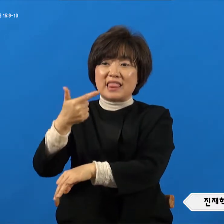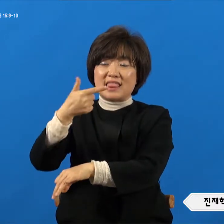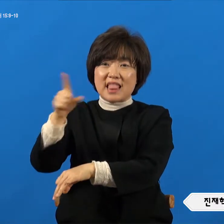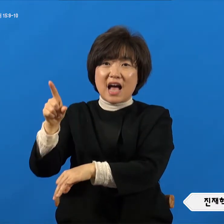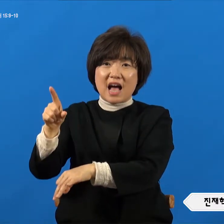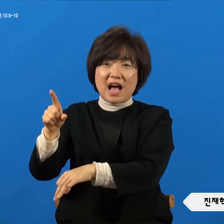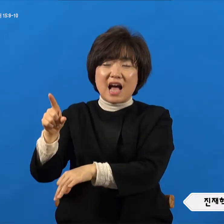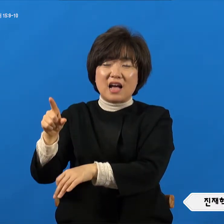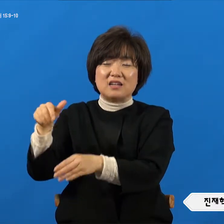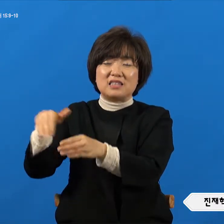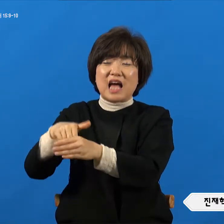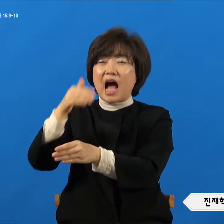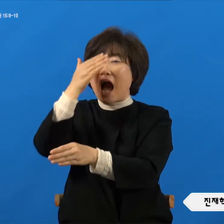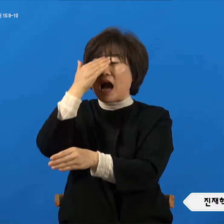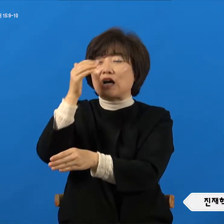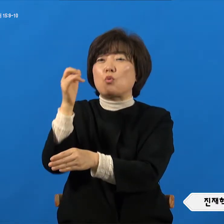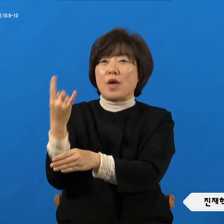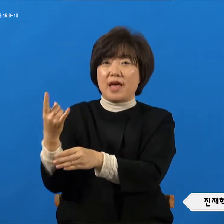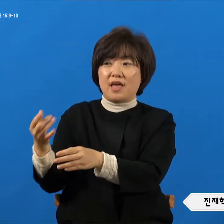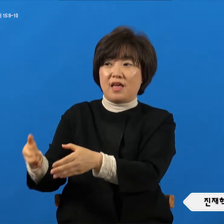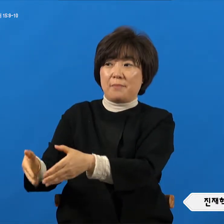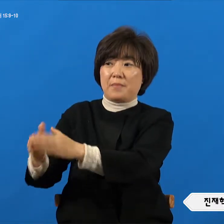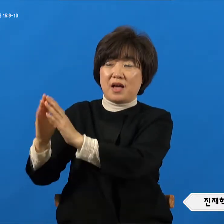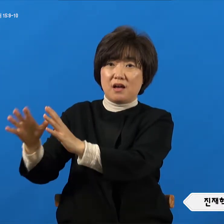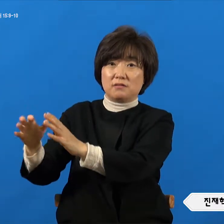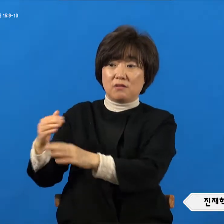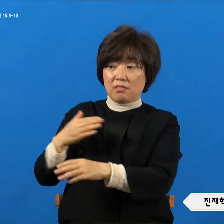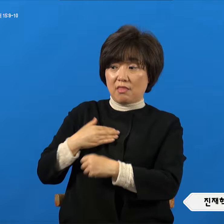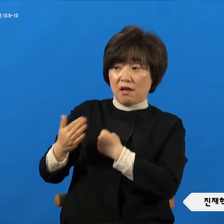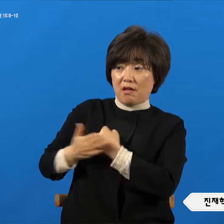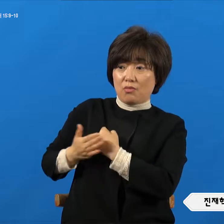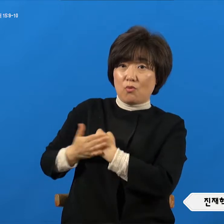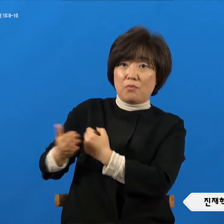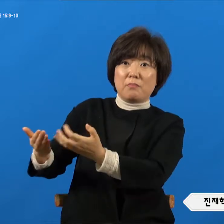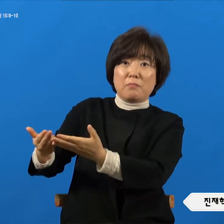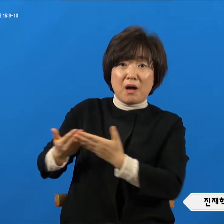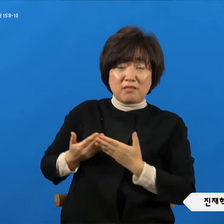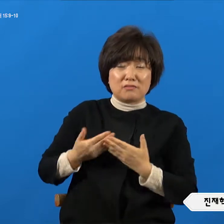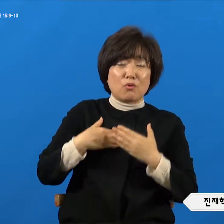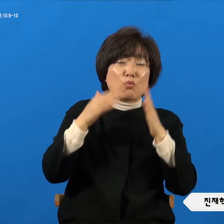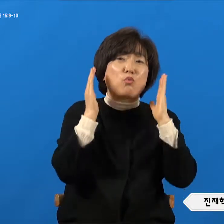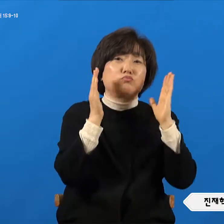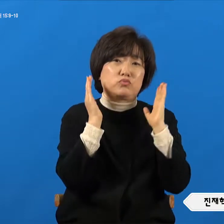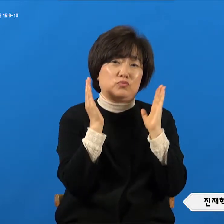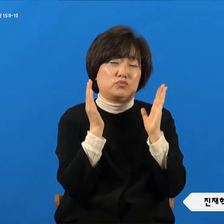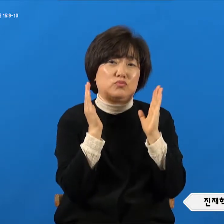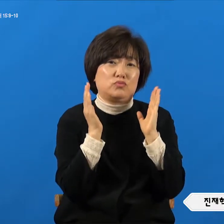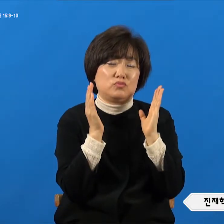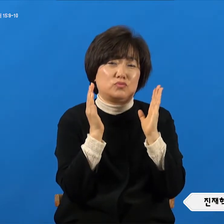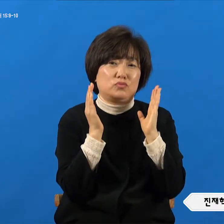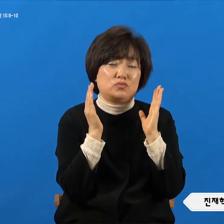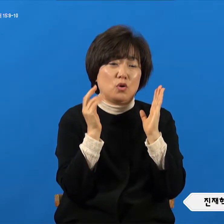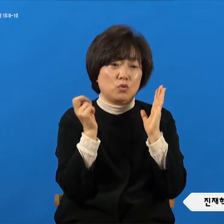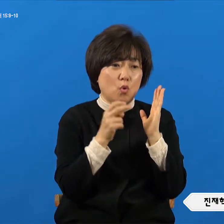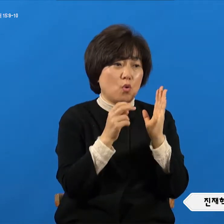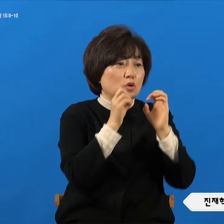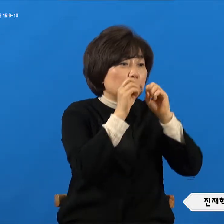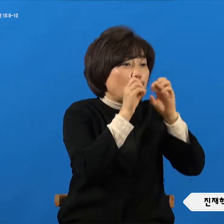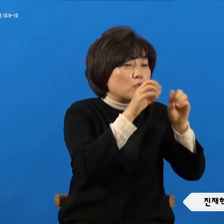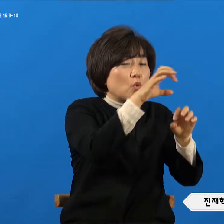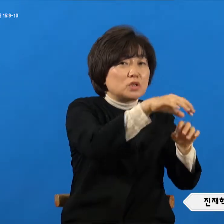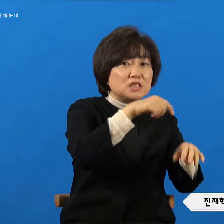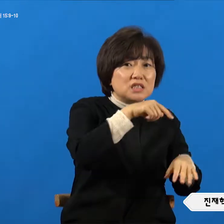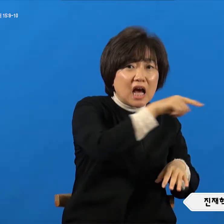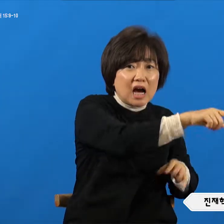그 안나 장학회를 통해서 제가 서포트를 받고 공부하게 되고 또 선교지에 나갈